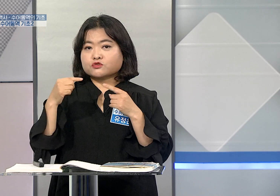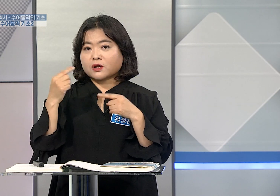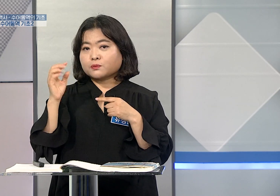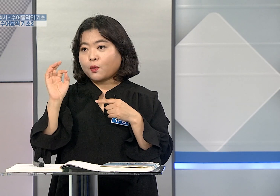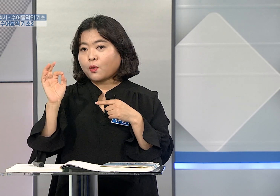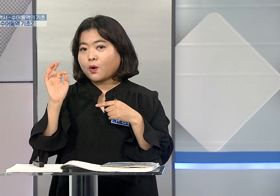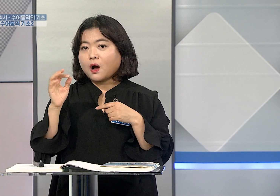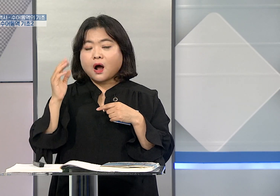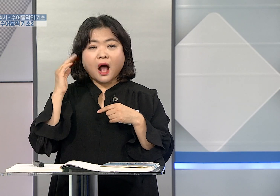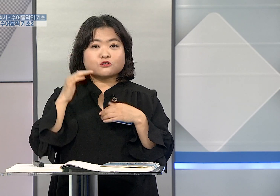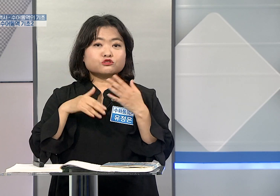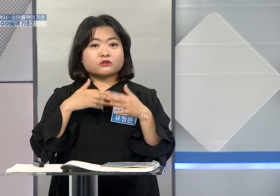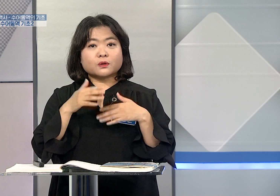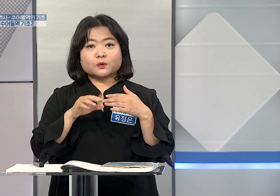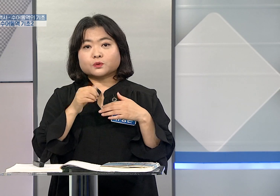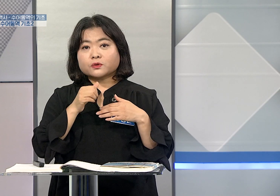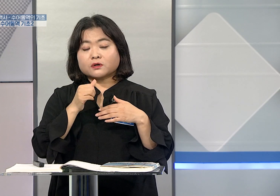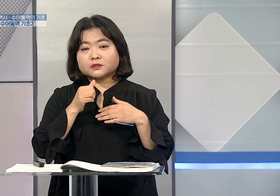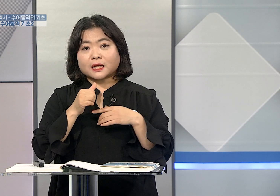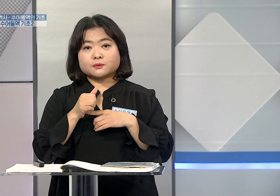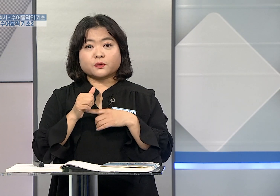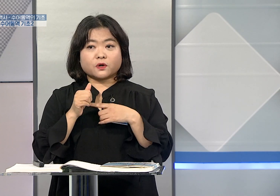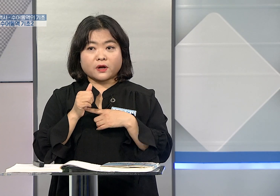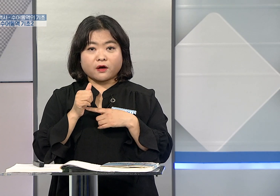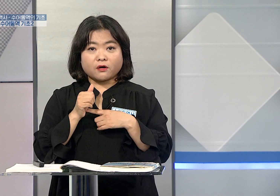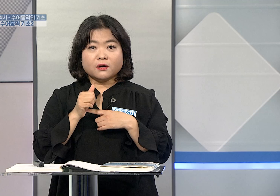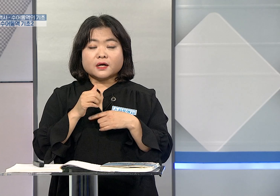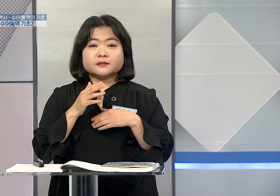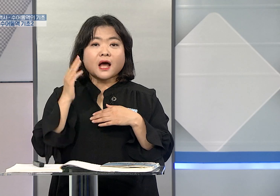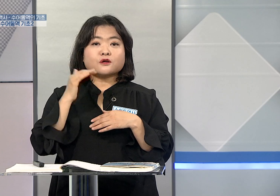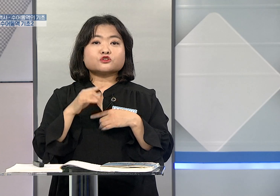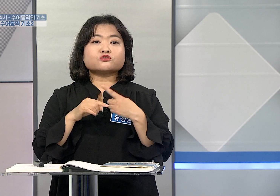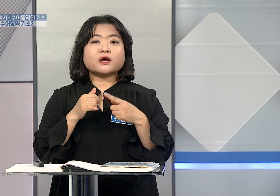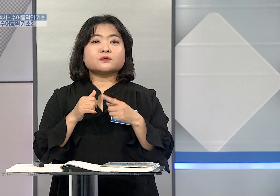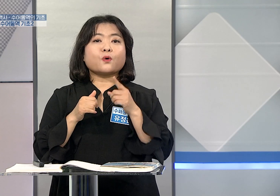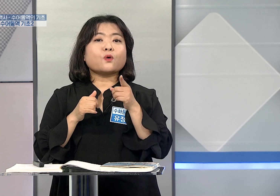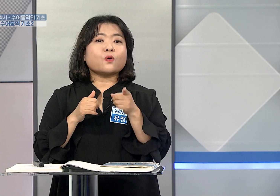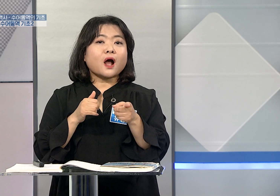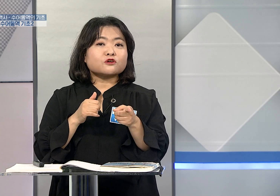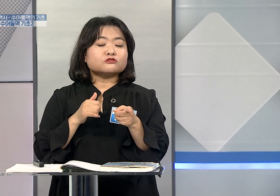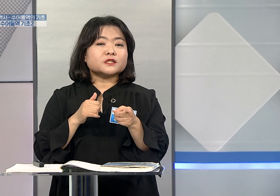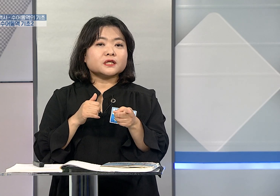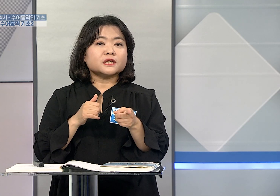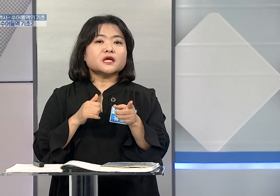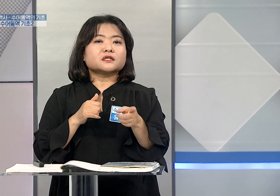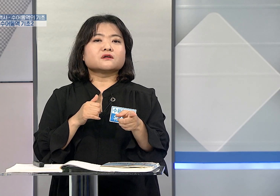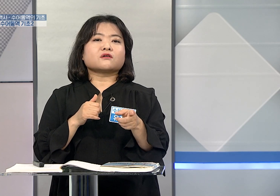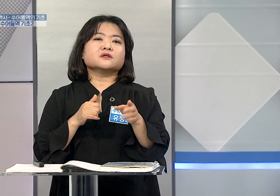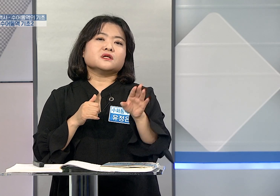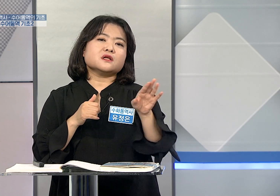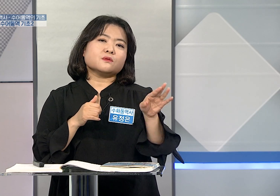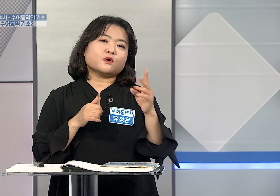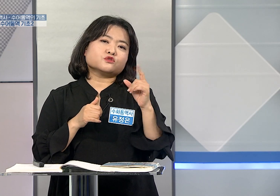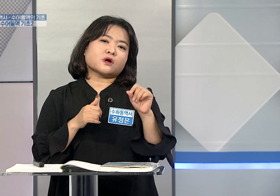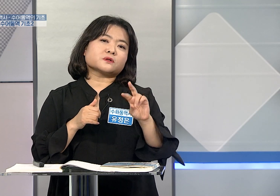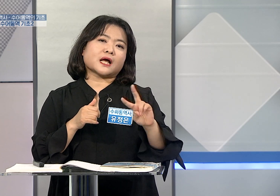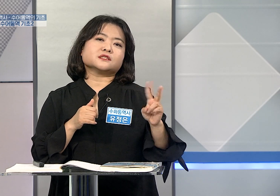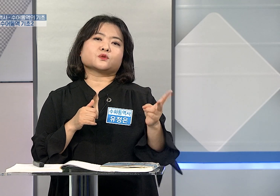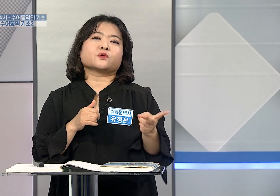수화를 보고 한국 수화로 통역을 다시 번역을 해요. 근데 한국 수화를 보고 한국인이 그거를 일본 수화로 다시